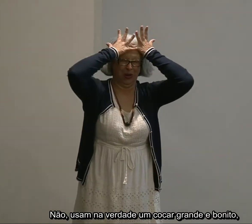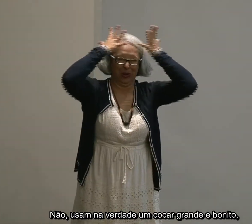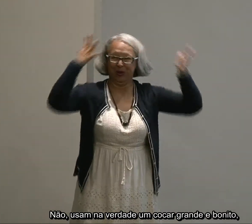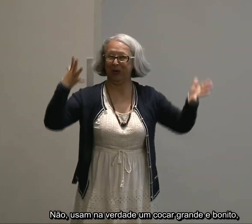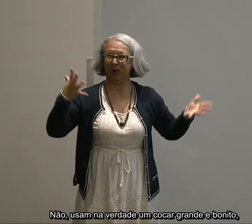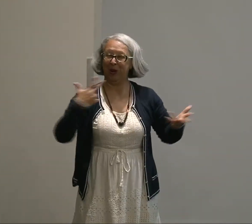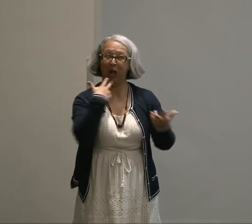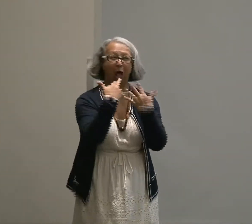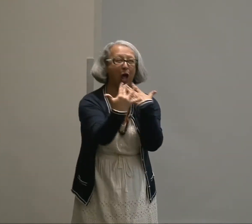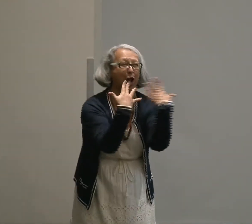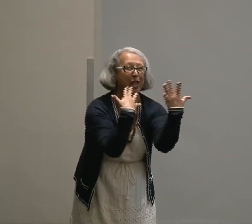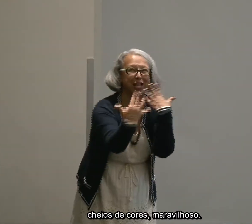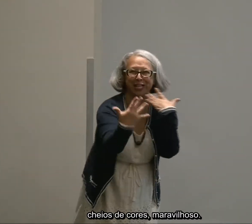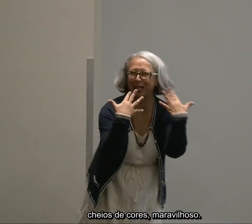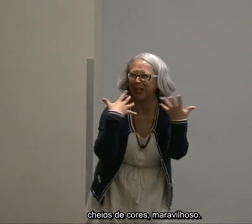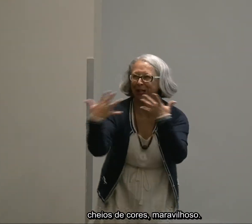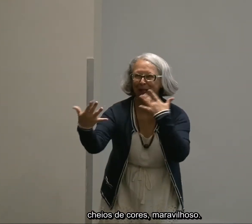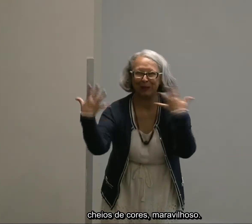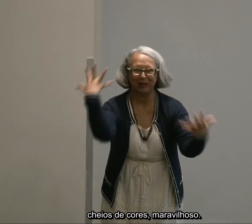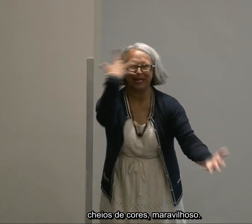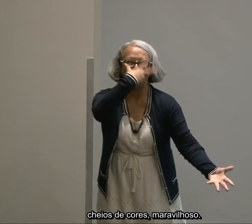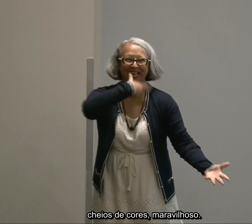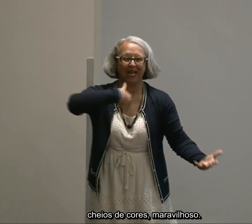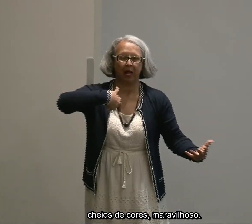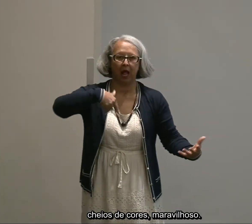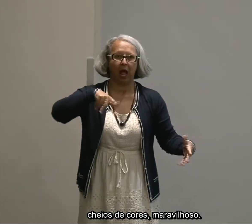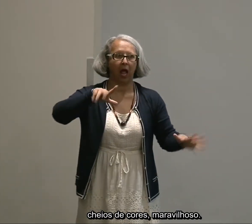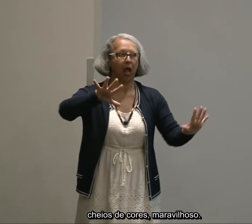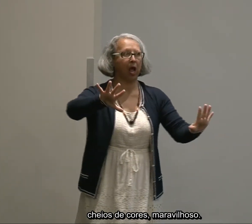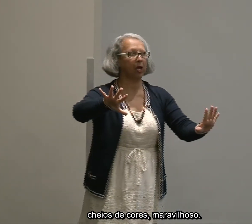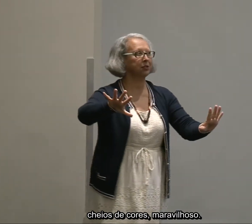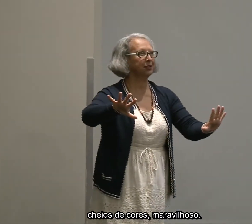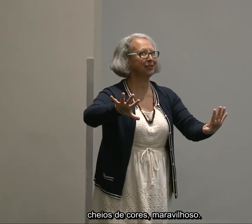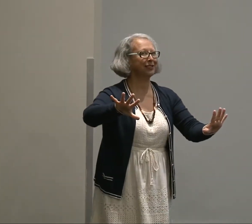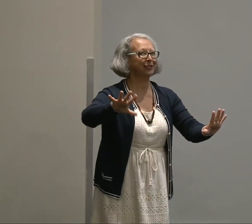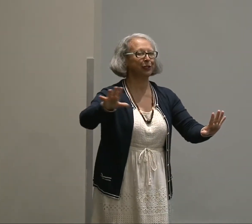bonito, cheio de cores, maravilhoso.